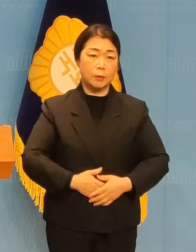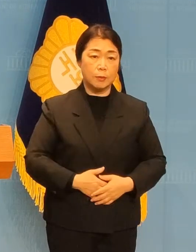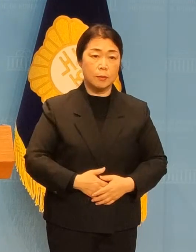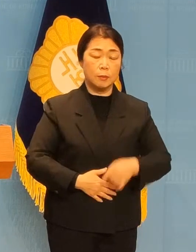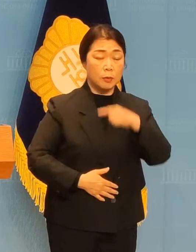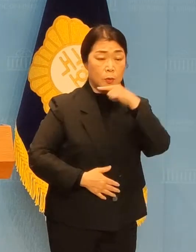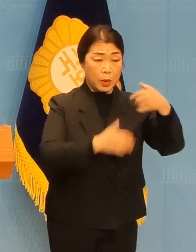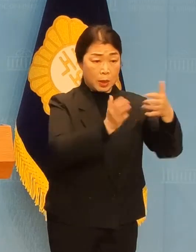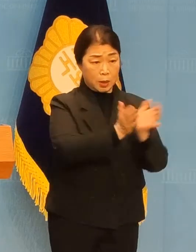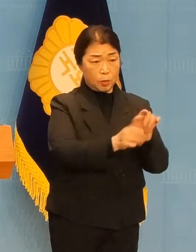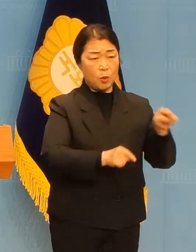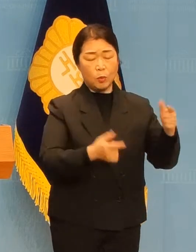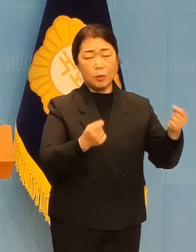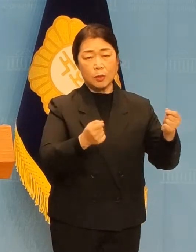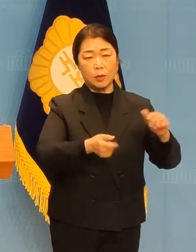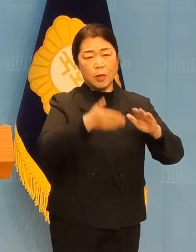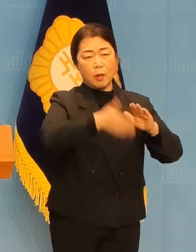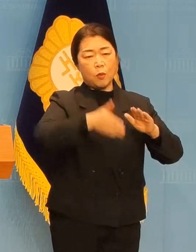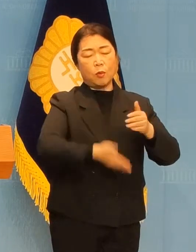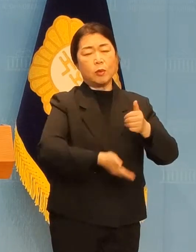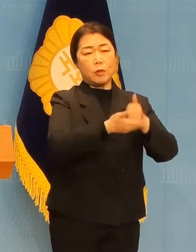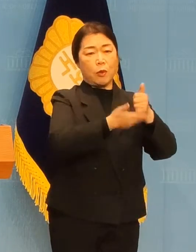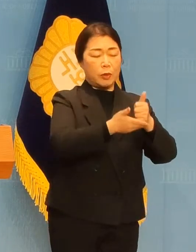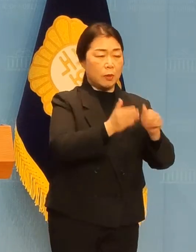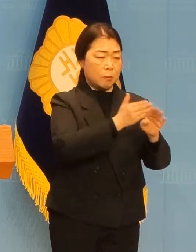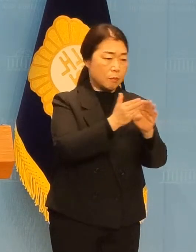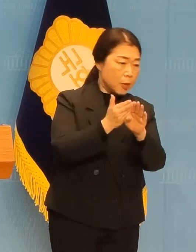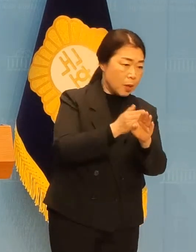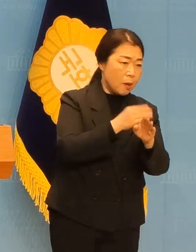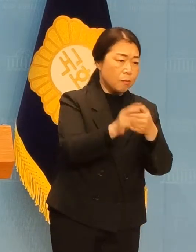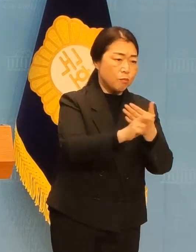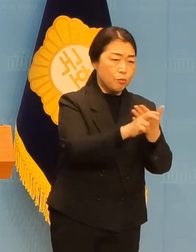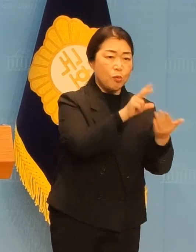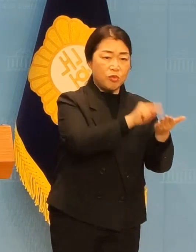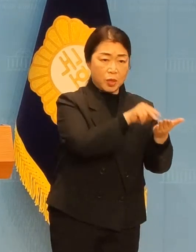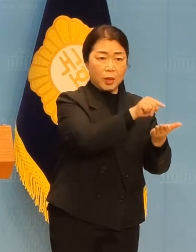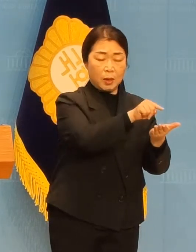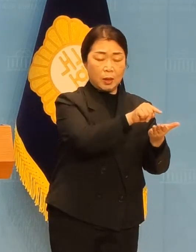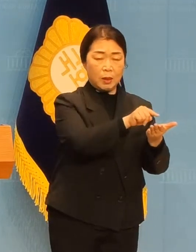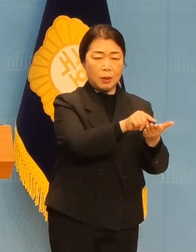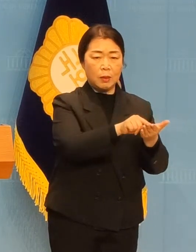국민의힘도 자당의 공천 장사 의혹부터 국민 앞에 해명하고